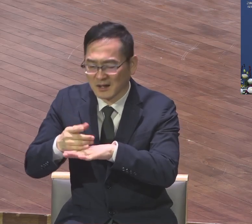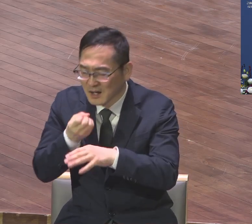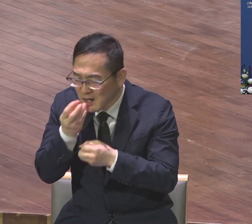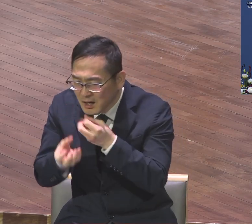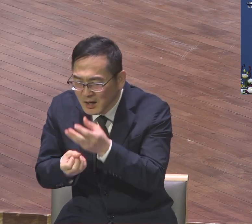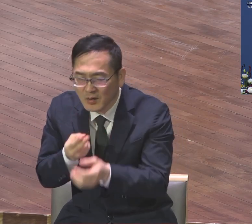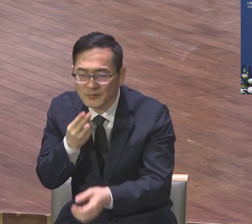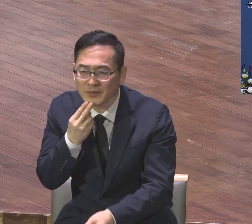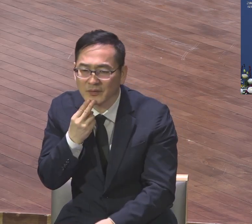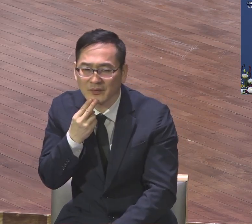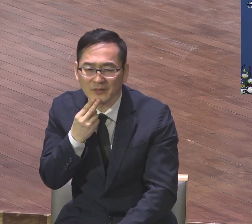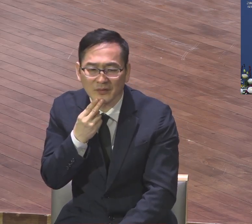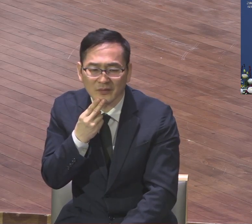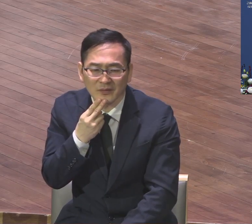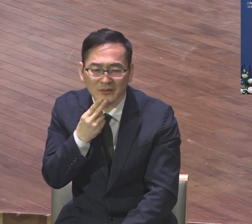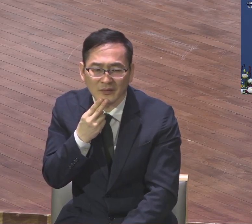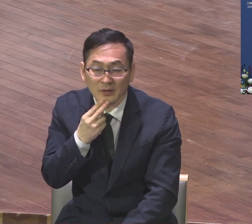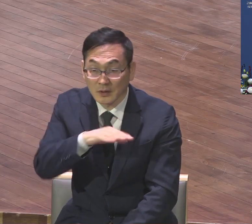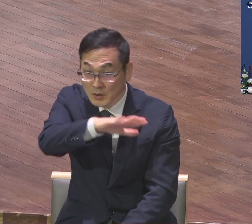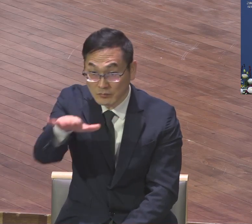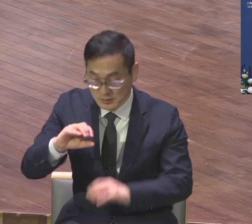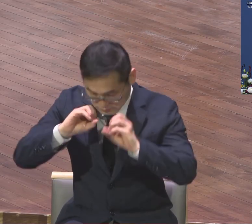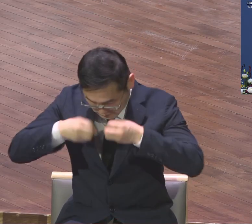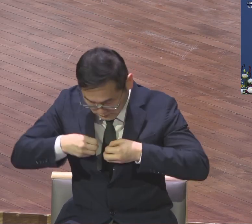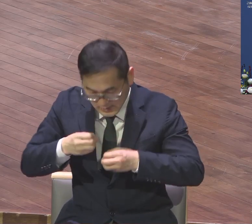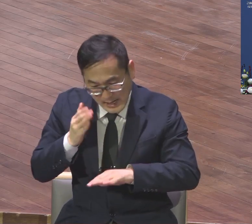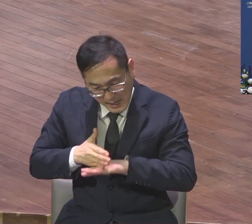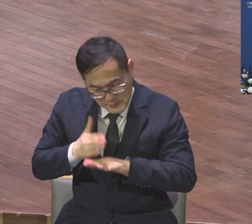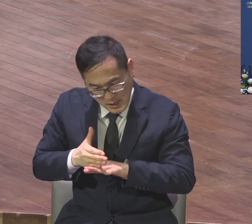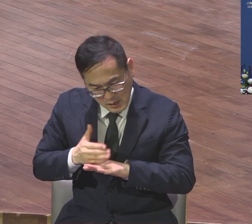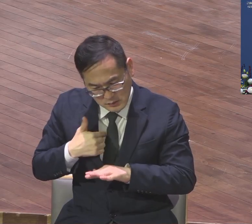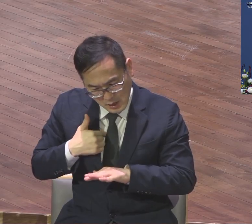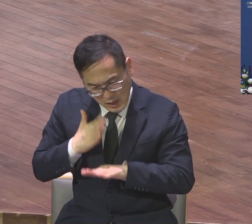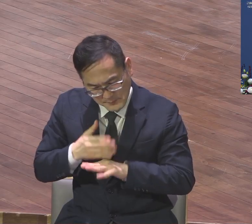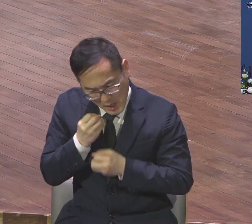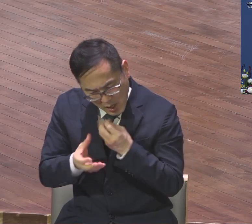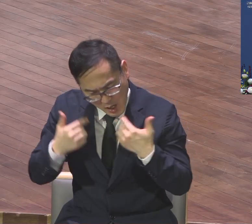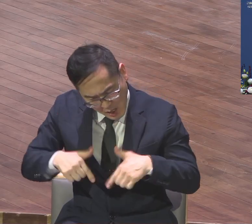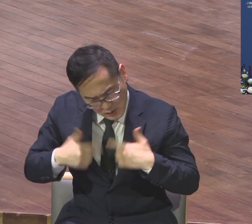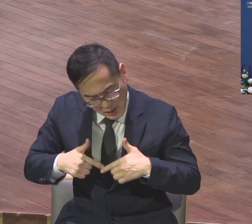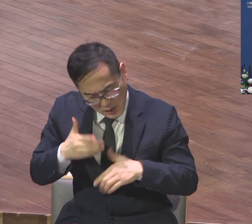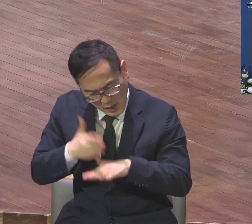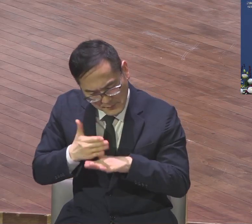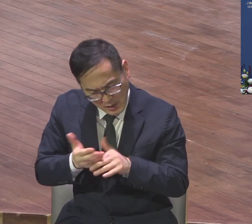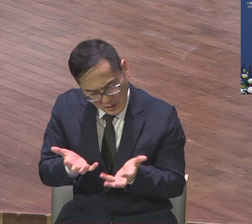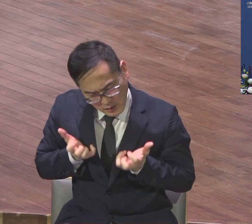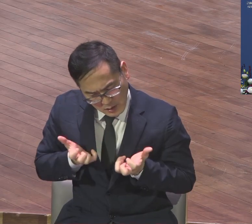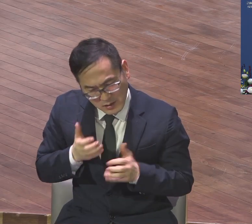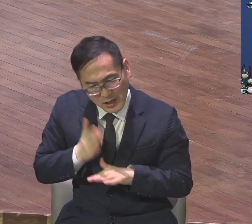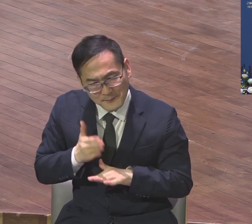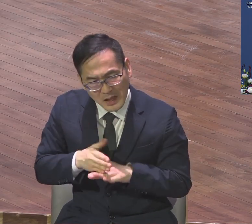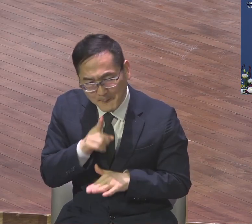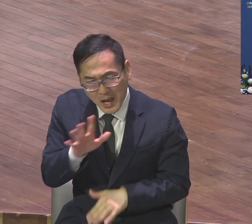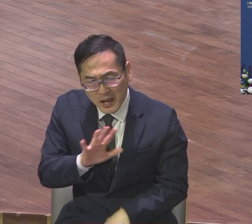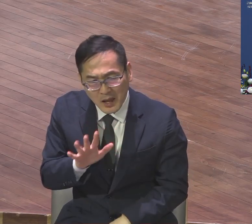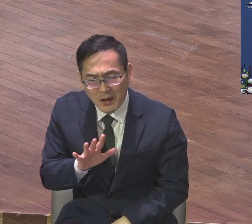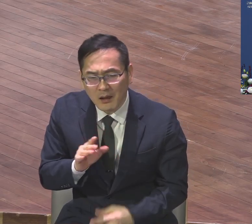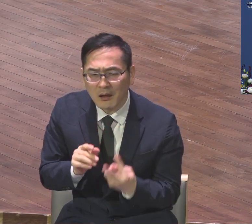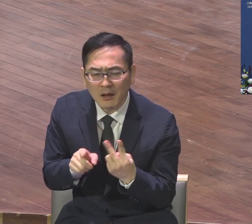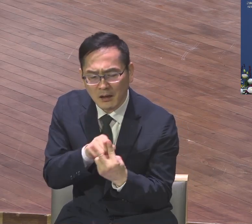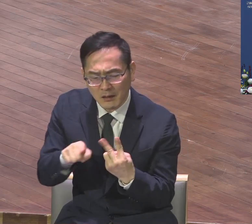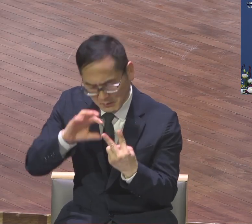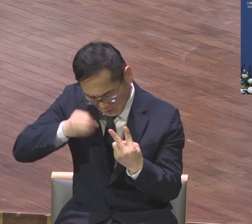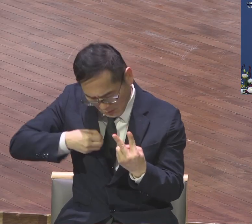하고 사느냐 한번 여러분 스스로 진단을 한번 해보시기 바랍니다. 이 추수감사 주일 맞이해서 내가